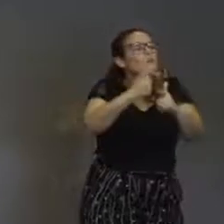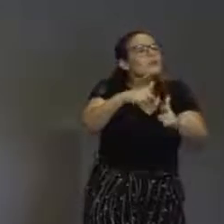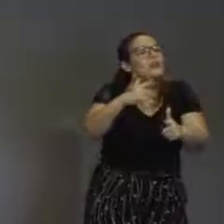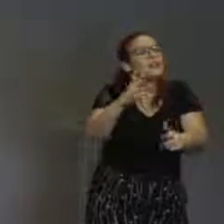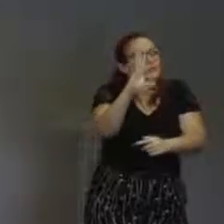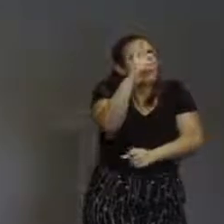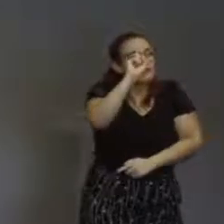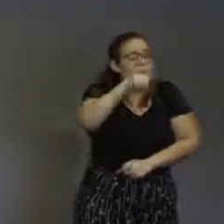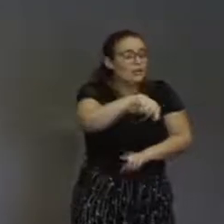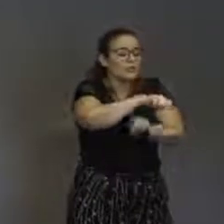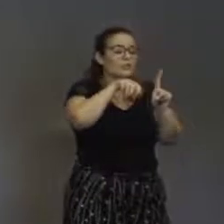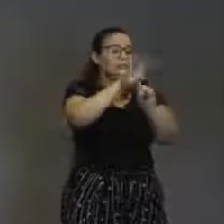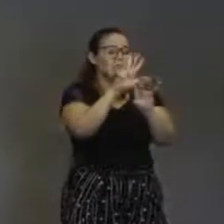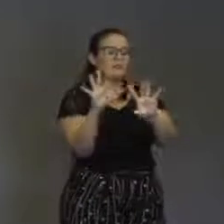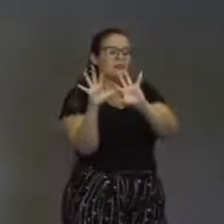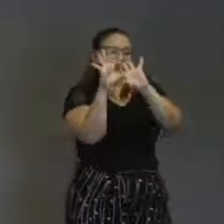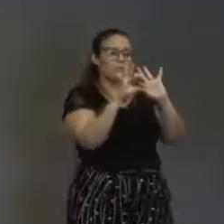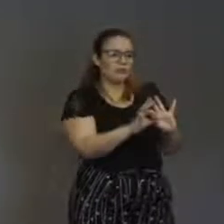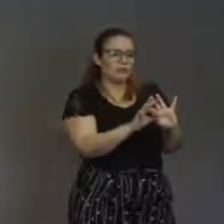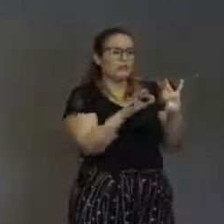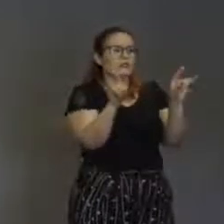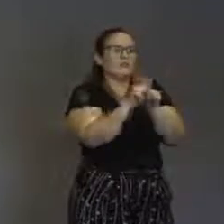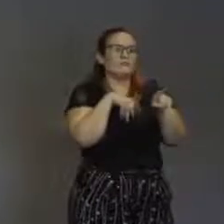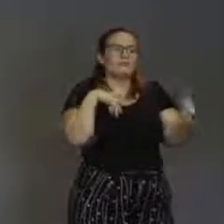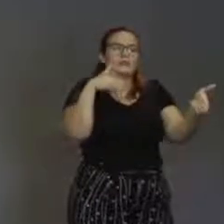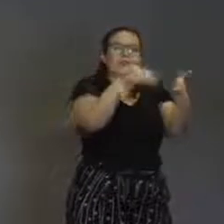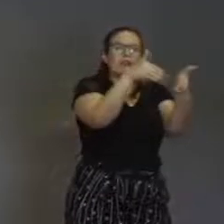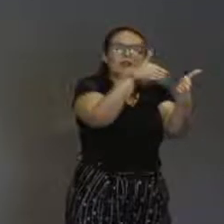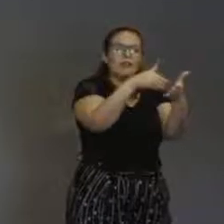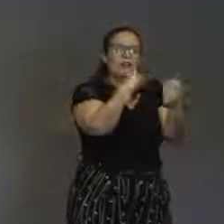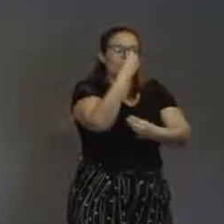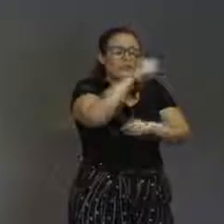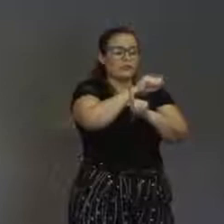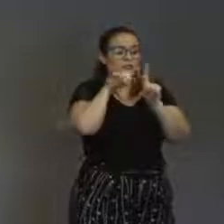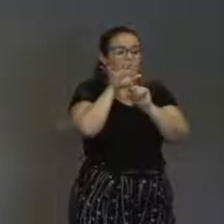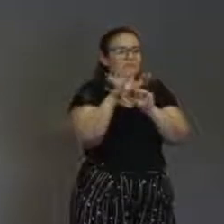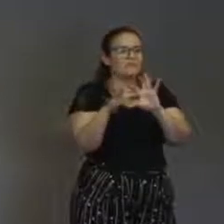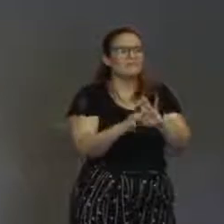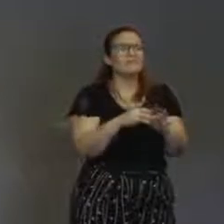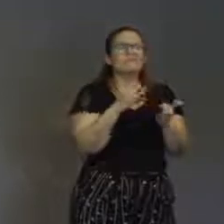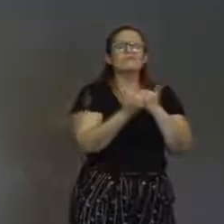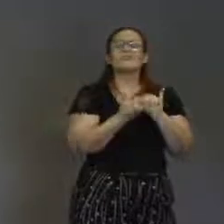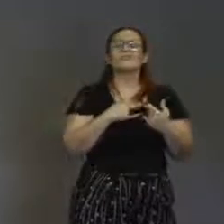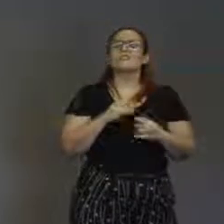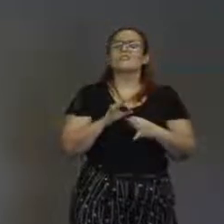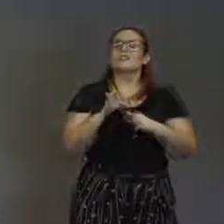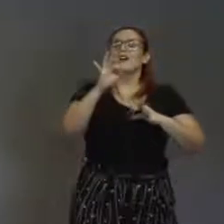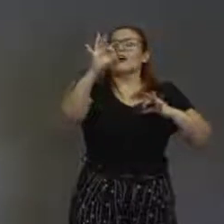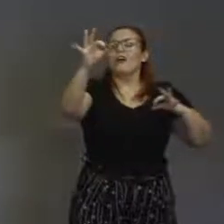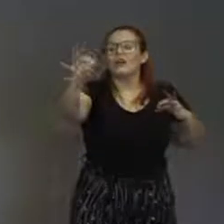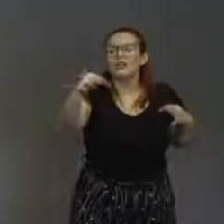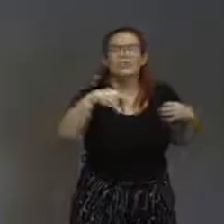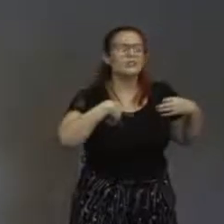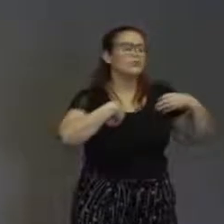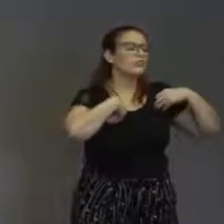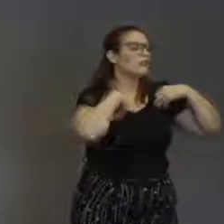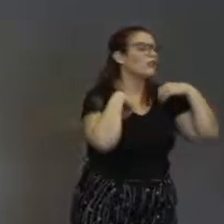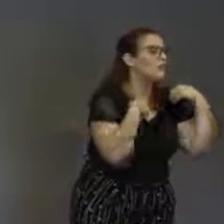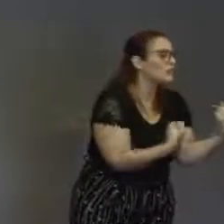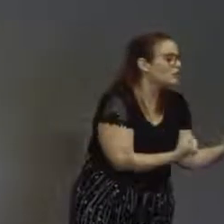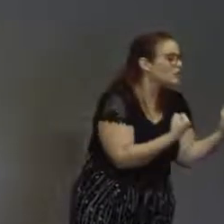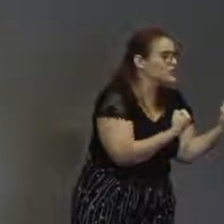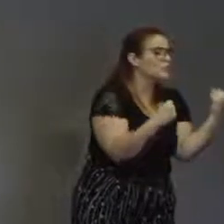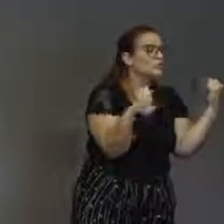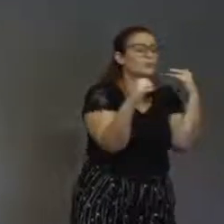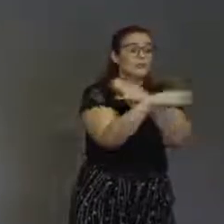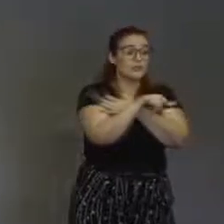social, e um dos entraves para a conexão social é a sensação de que tudo é muito longe, tudo é muito pesado, a mobilidade tem um papel super